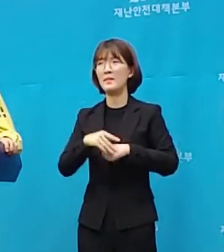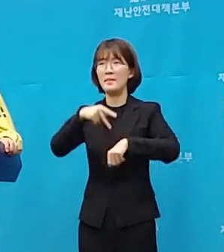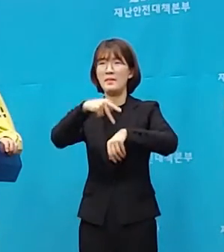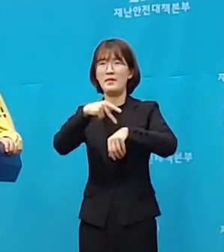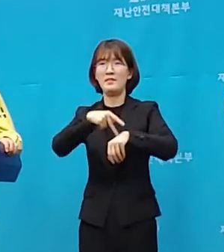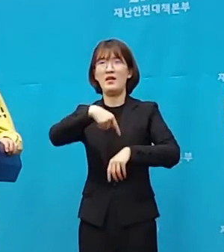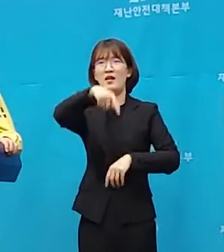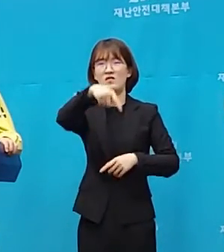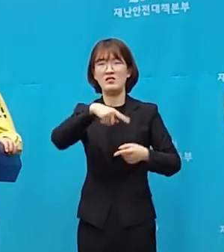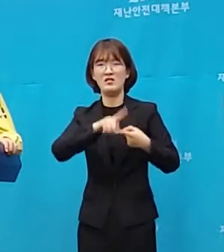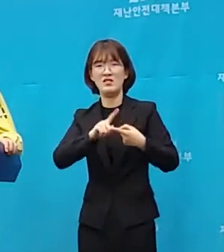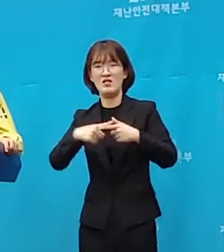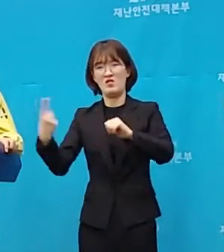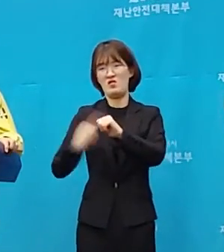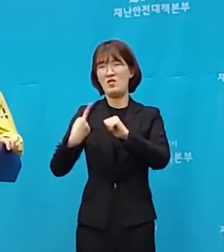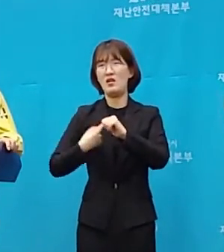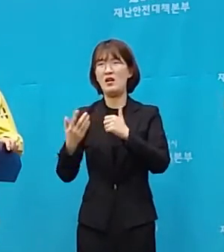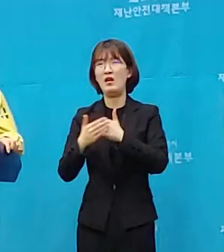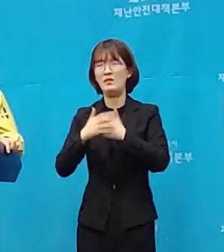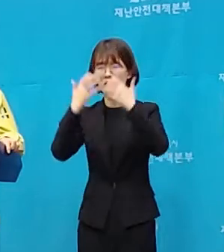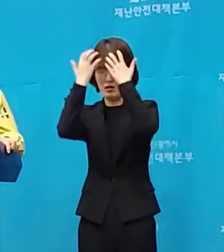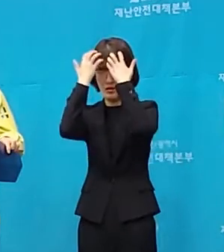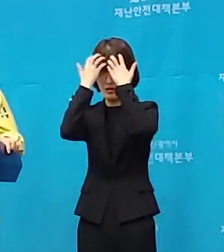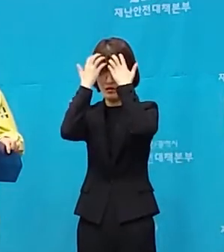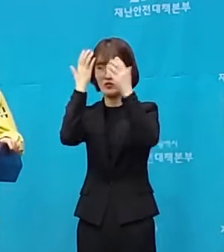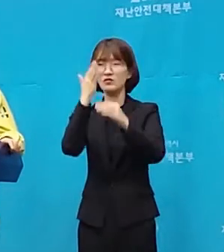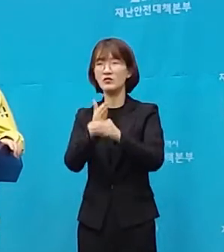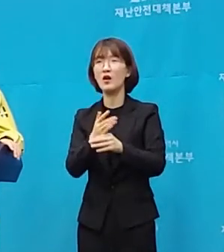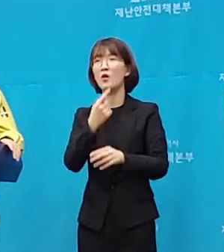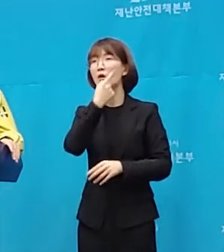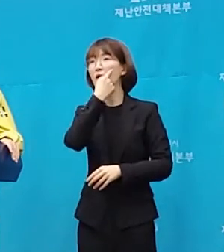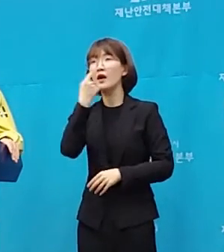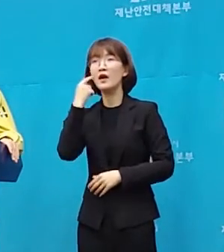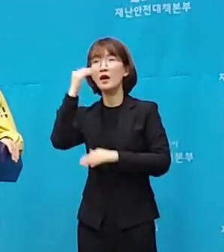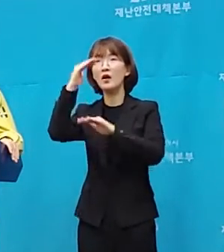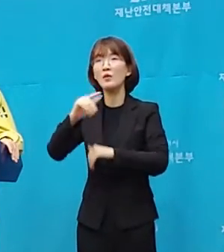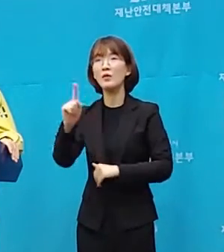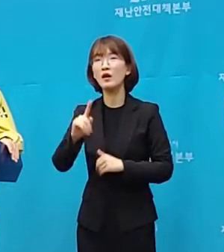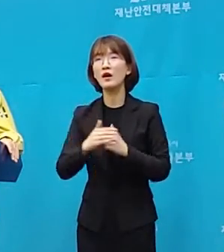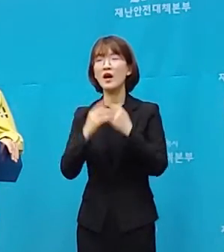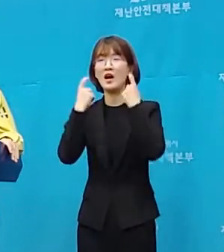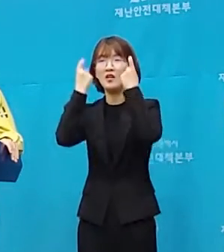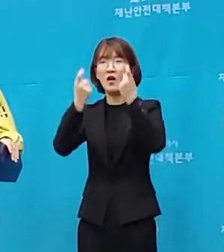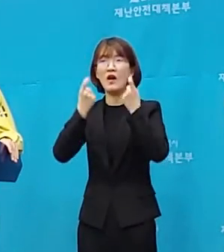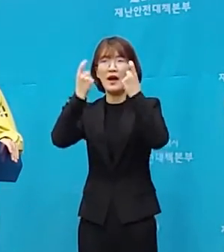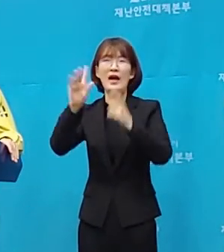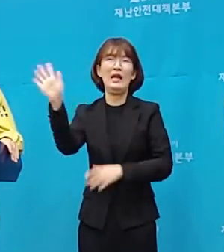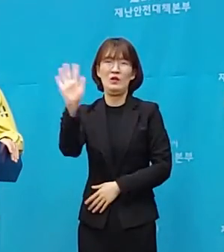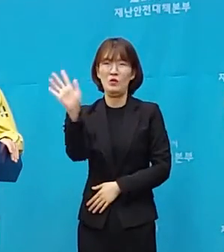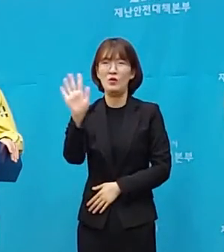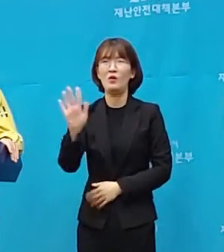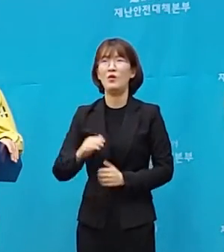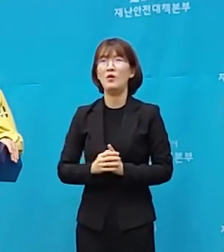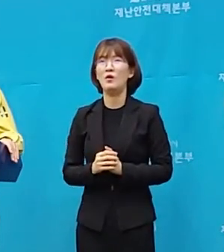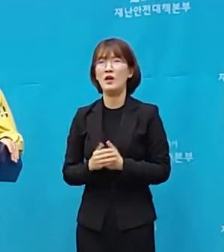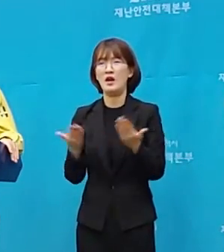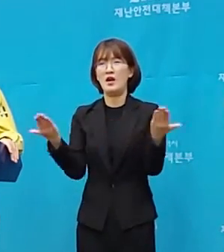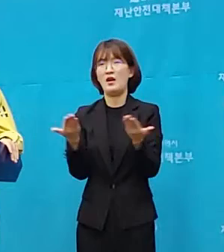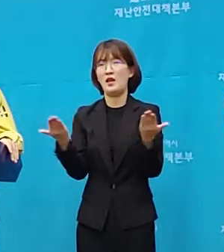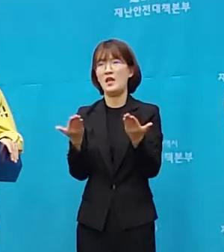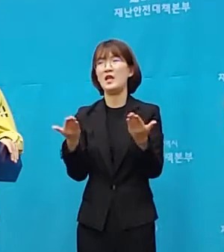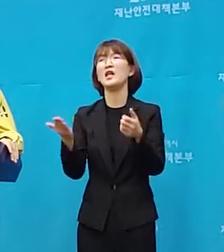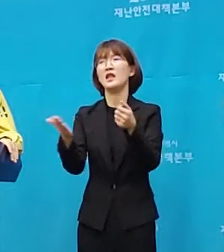시달리고 있답니다. 그래서 이제 본인이 정확하게 파악을 해보니까 여행을 갔다 온 게 아니고 그